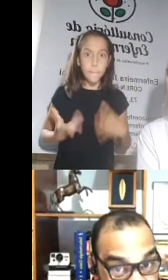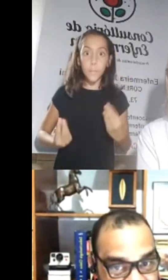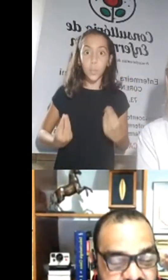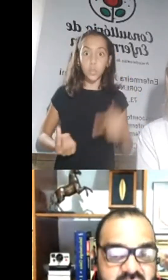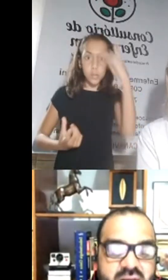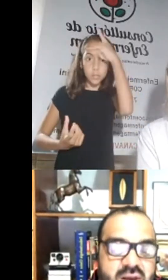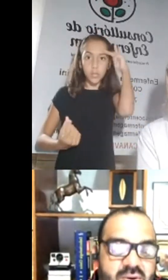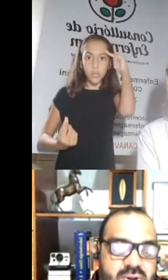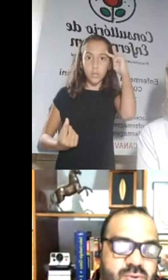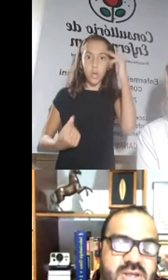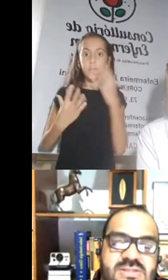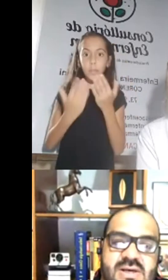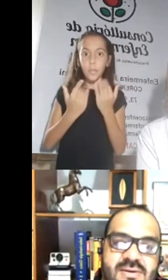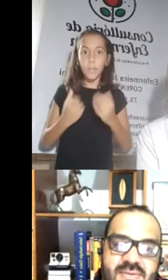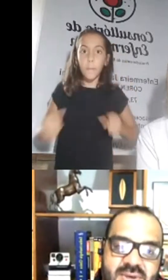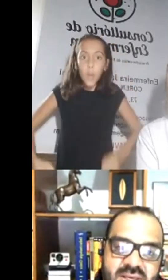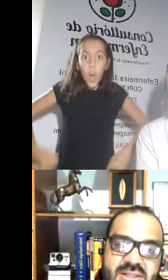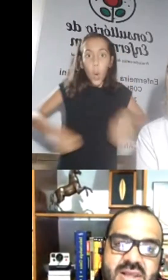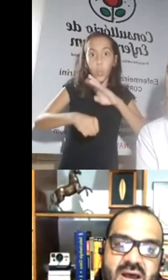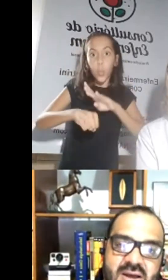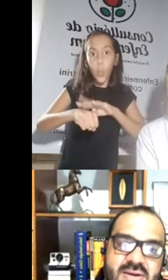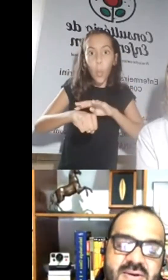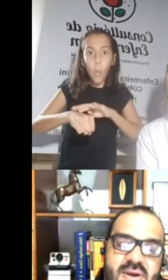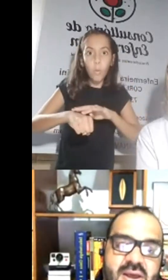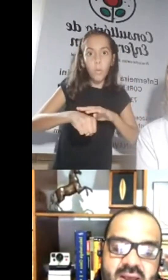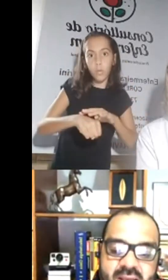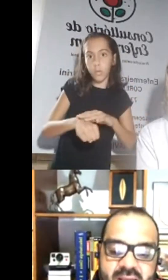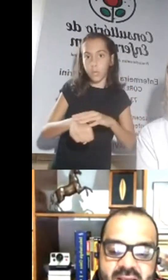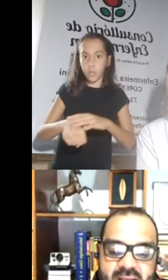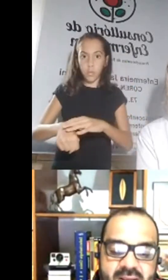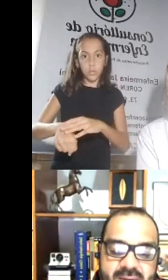uma doença que está